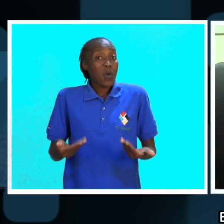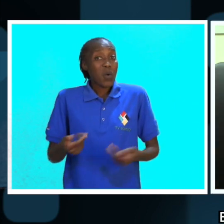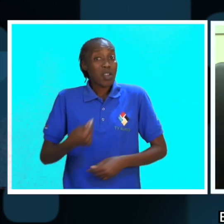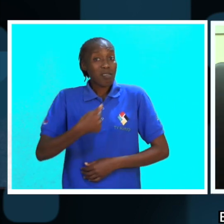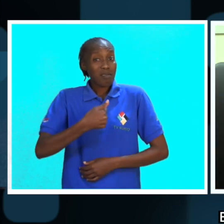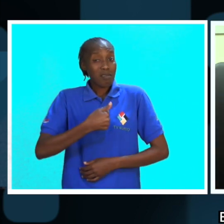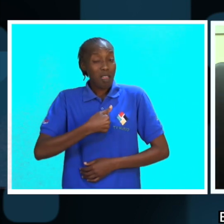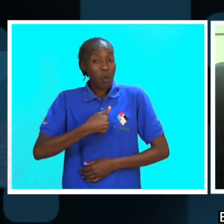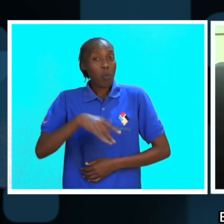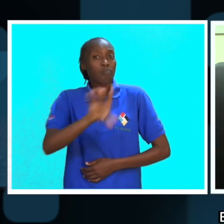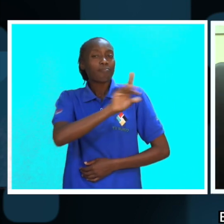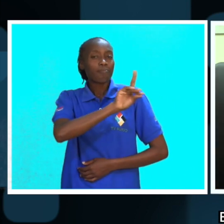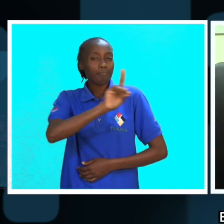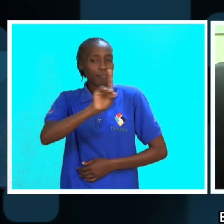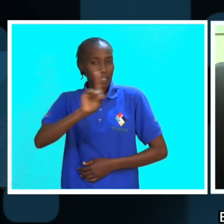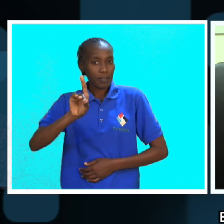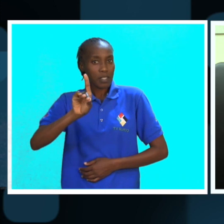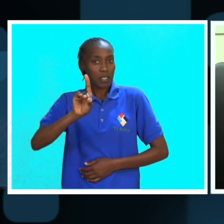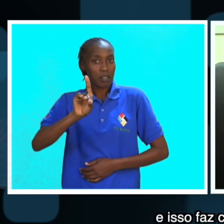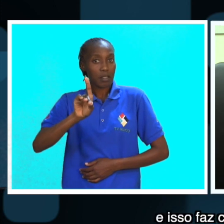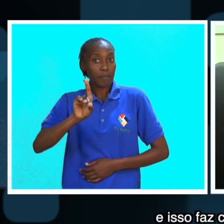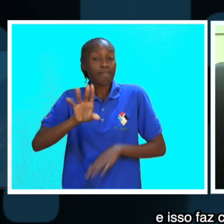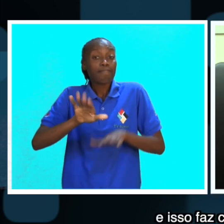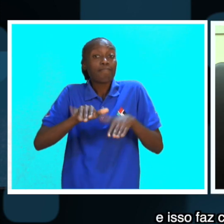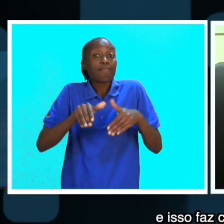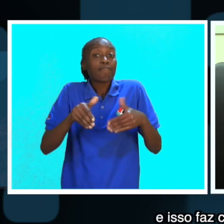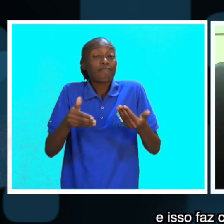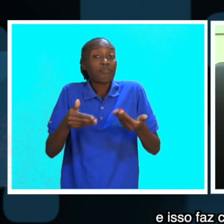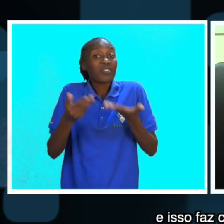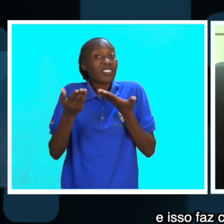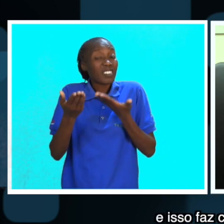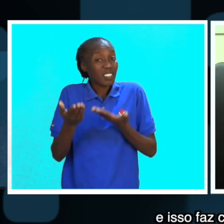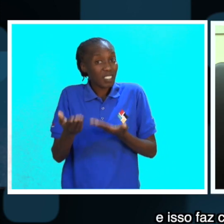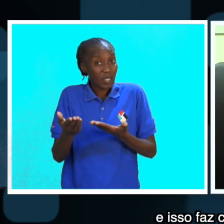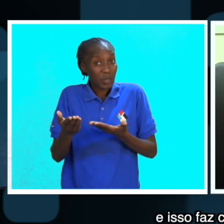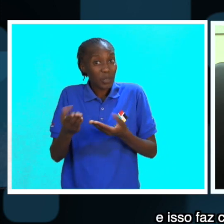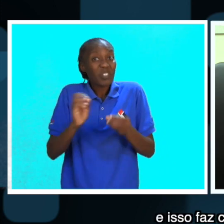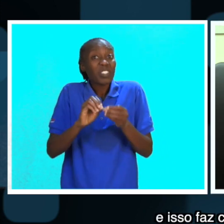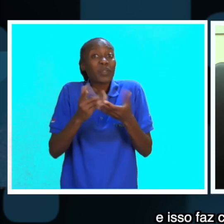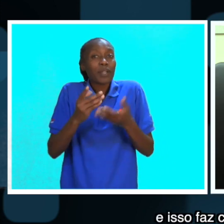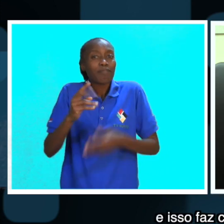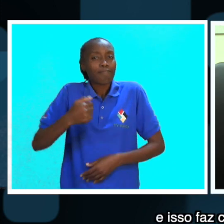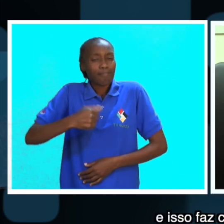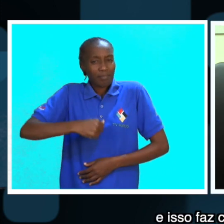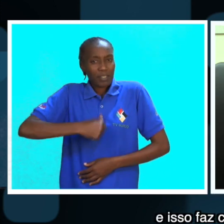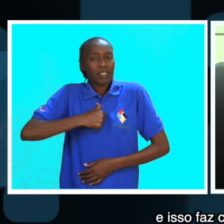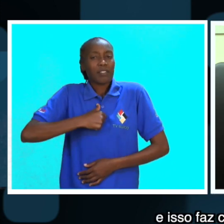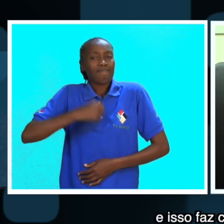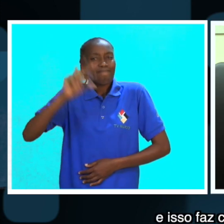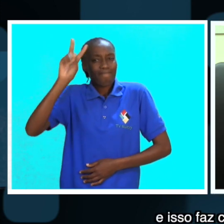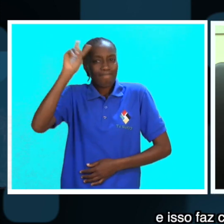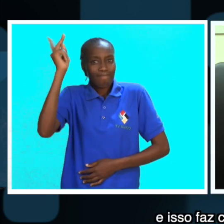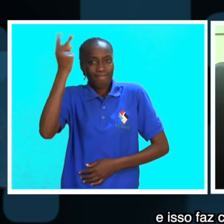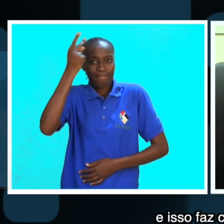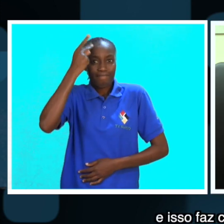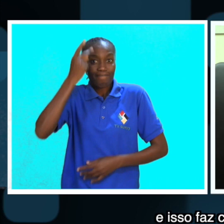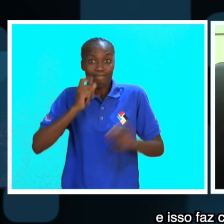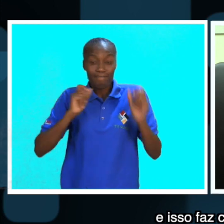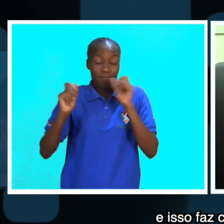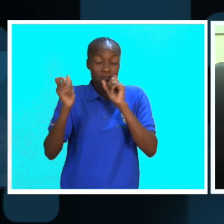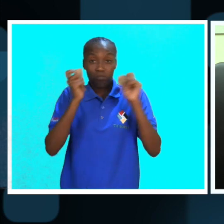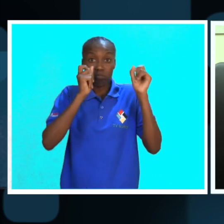Eu agora vivo com uma deficiência e isso faz com que eu esteja muito mais alerta, muito